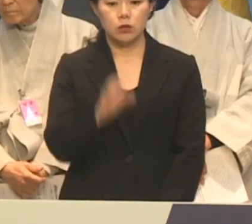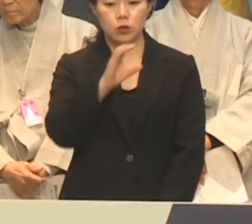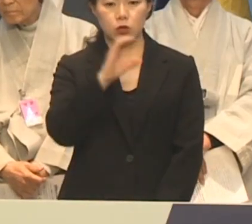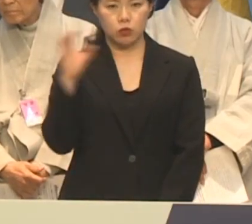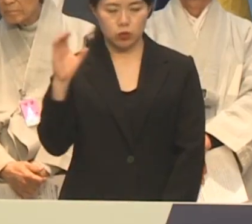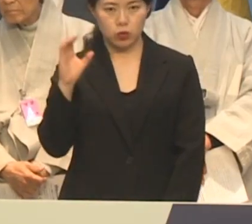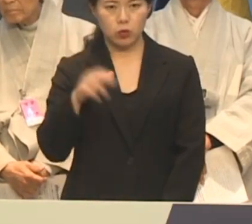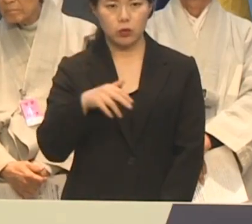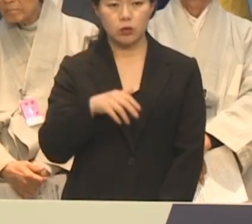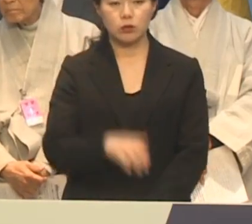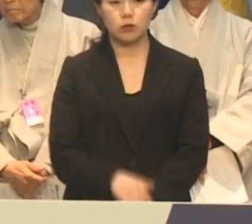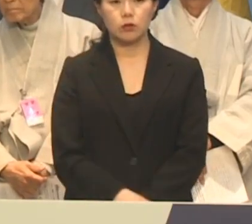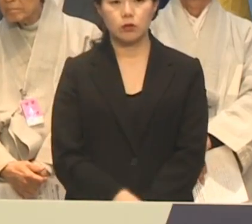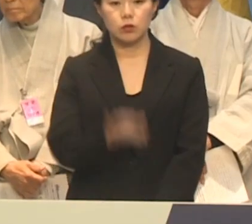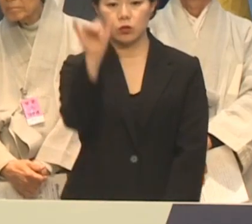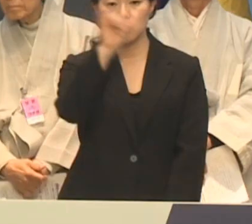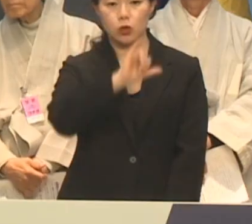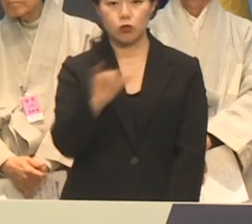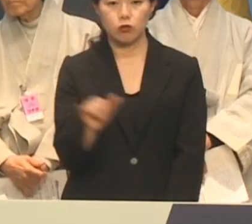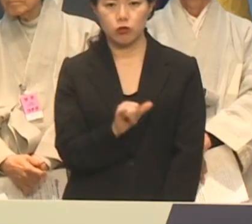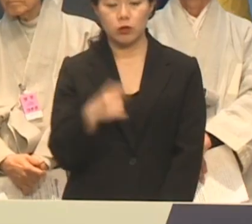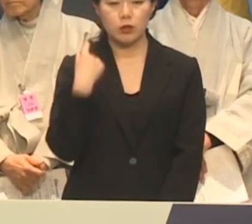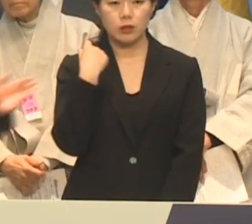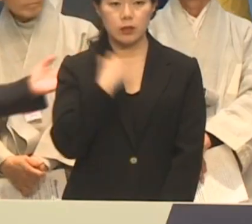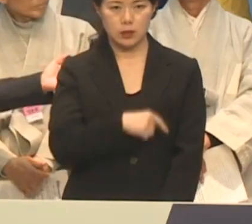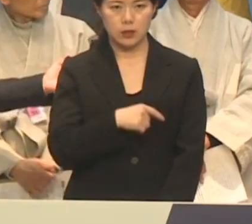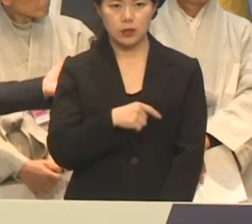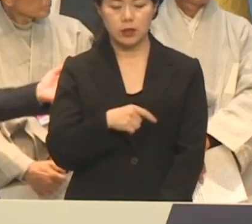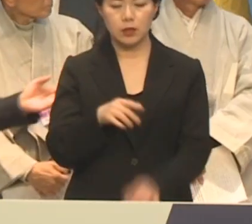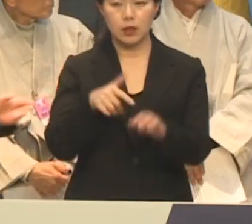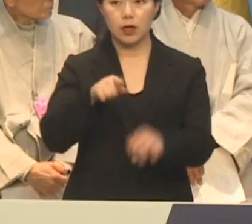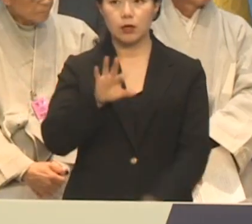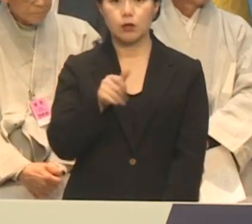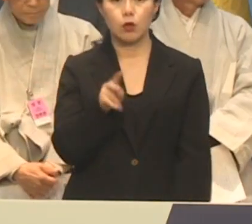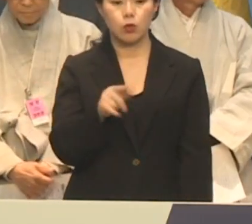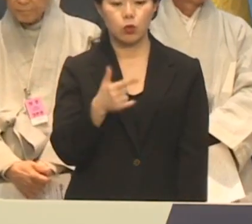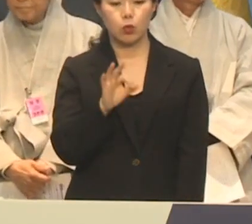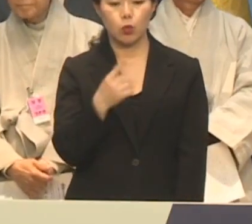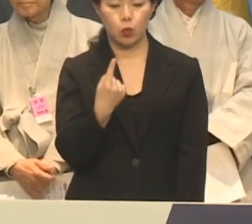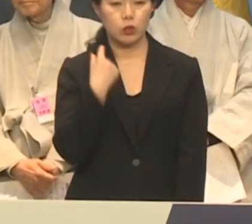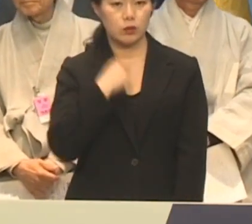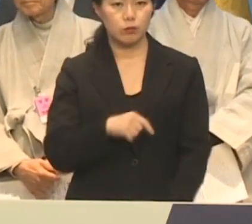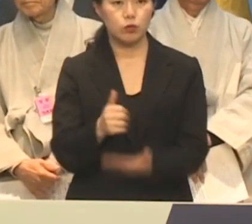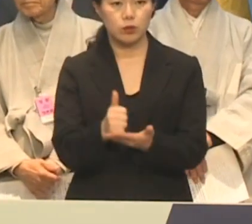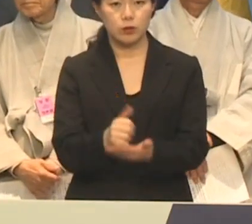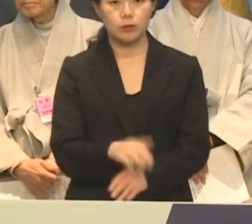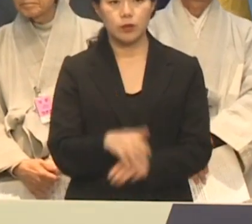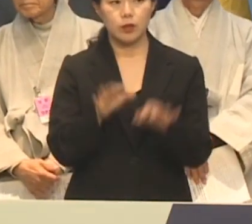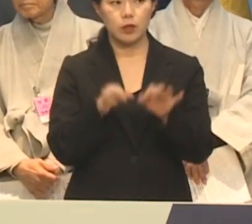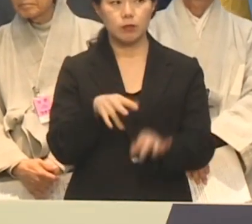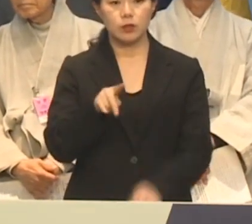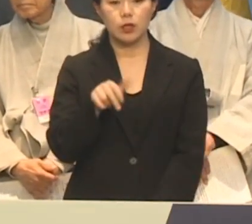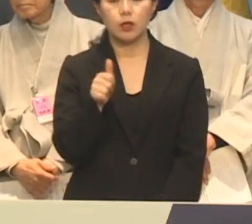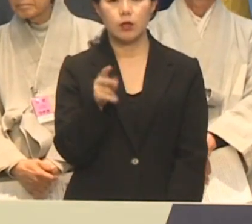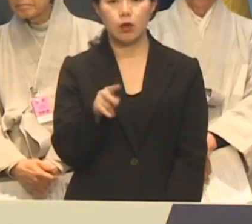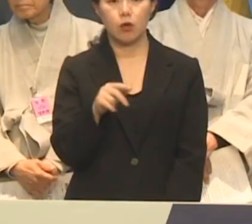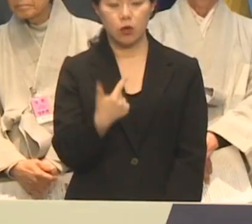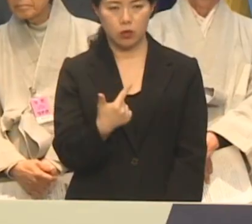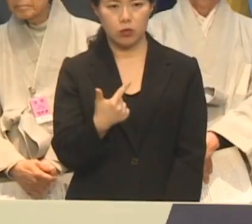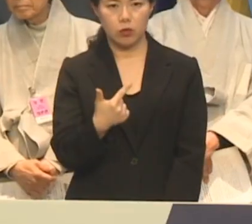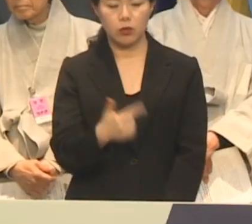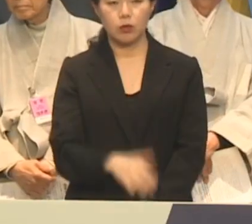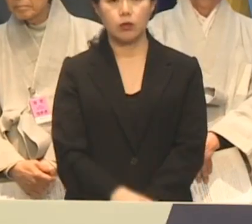천주교회 정의원 전국사재단 총무이신 강현호 신부님 여기 계신데요. 참여해 주셨고 김세연 수녀님,